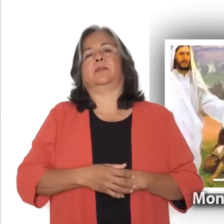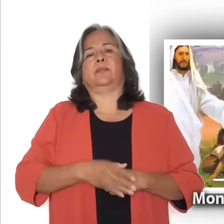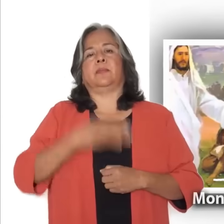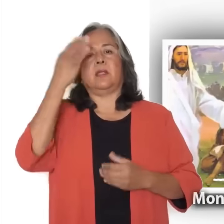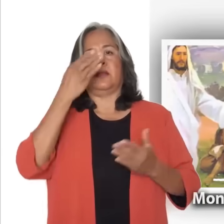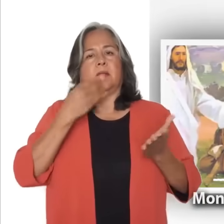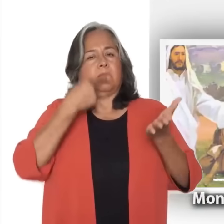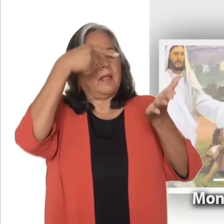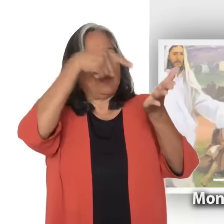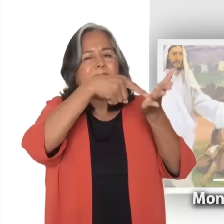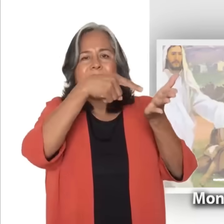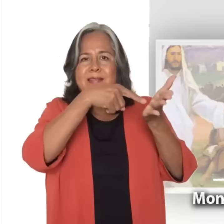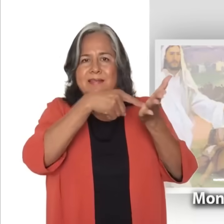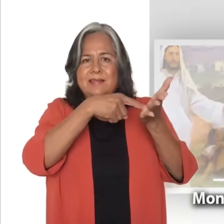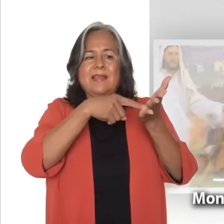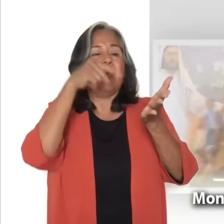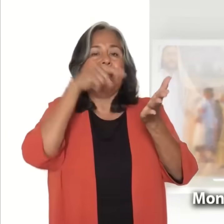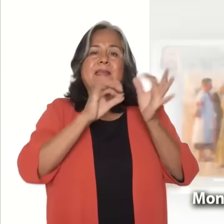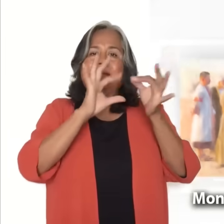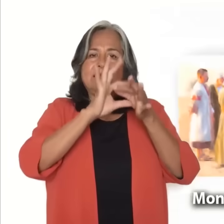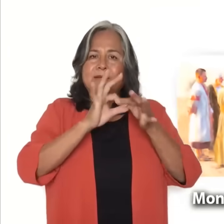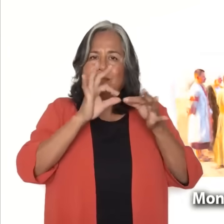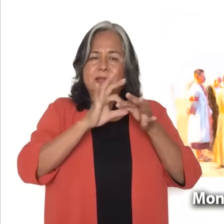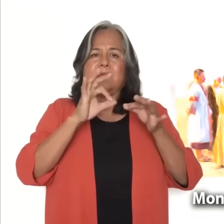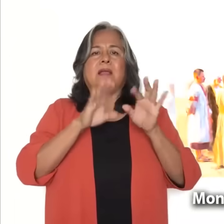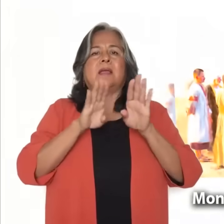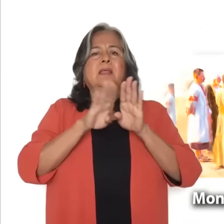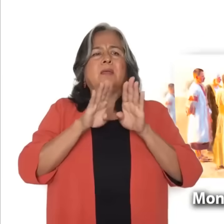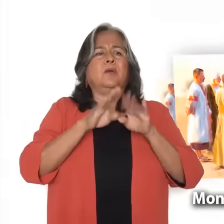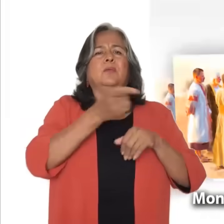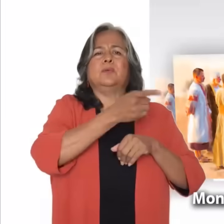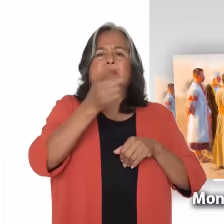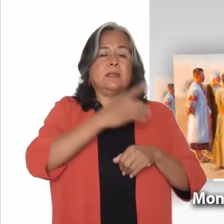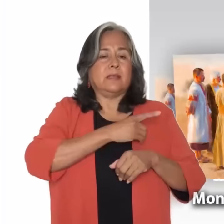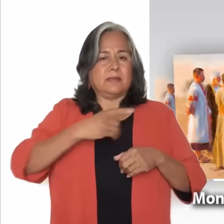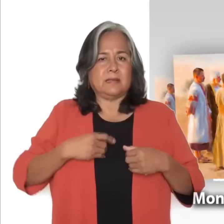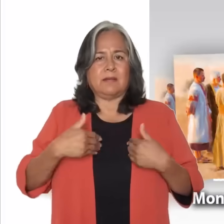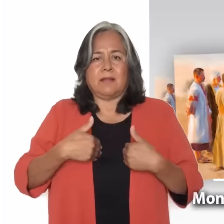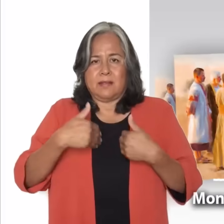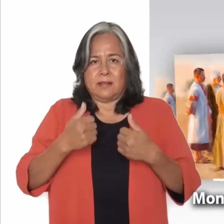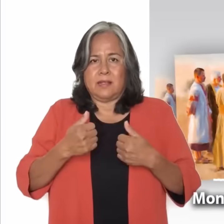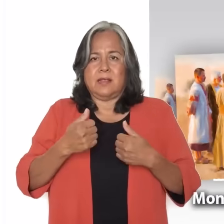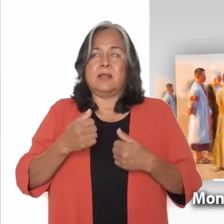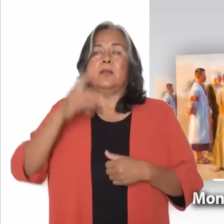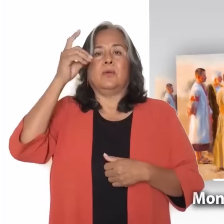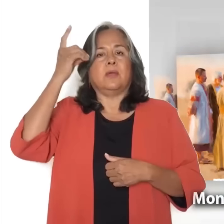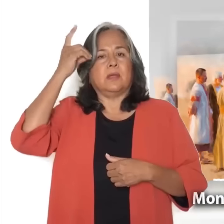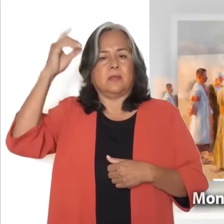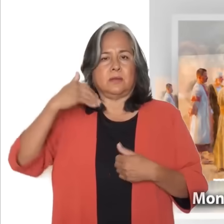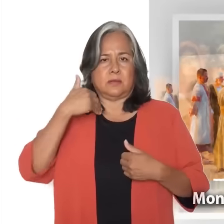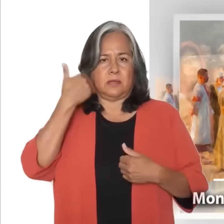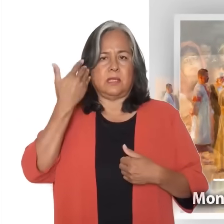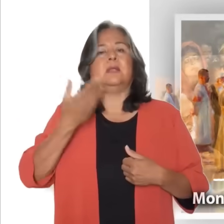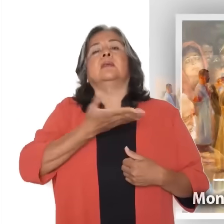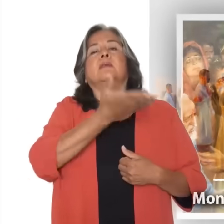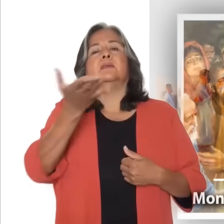lectura tomada del tajante Oseas parece ayudarnos a entender mejor el mensaje. A Israel